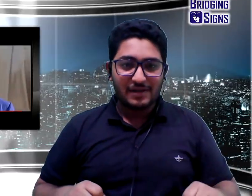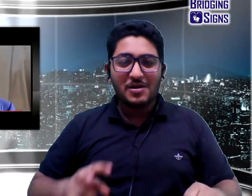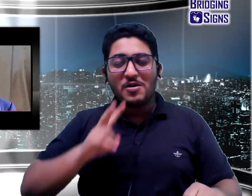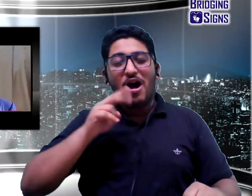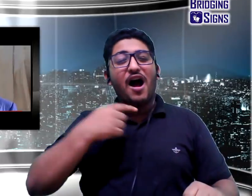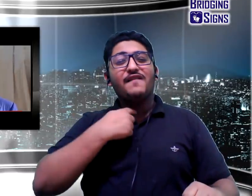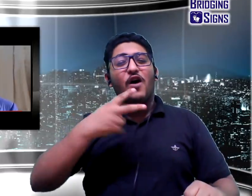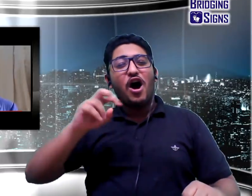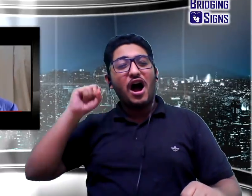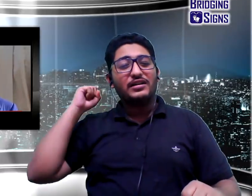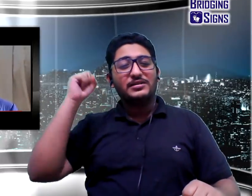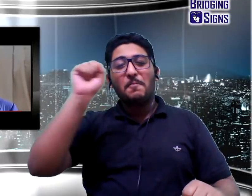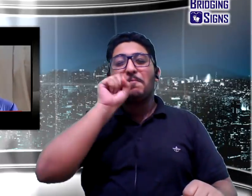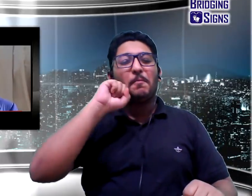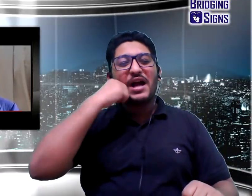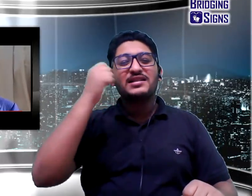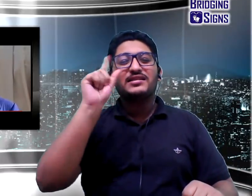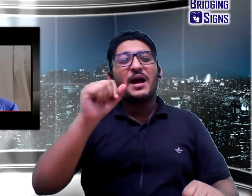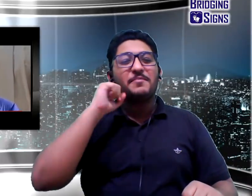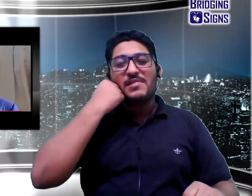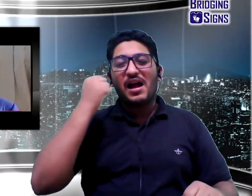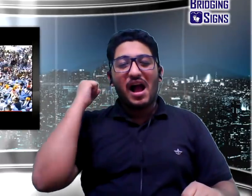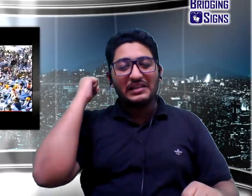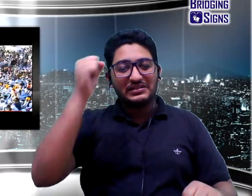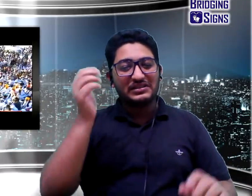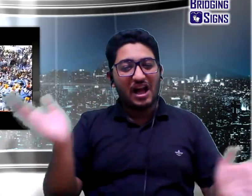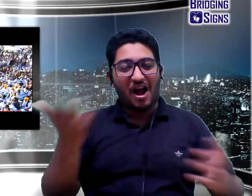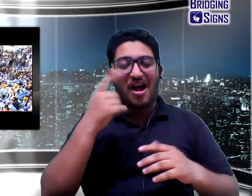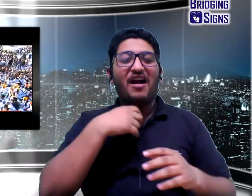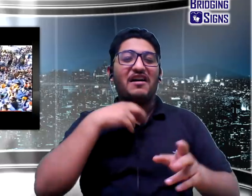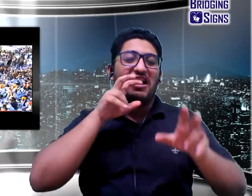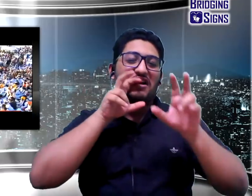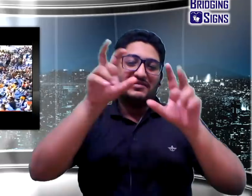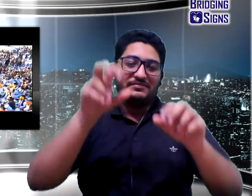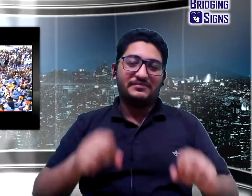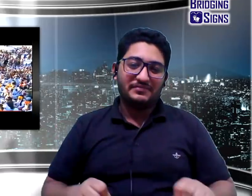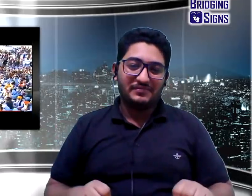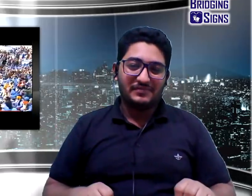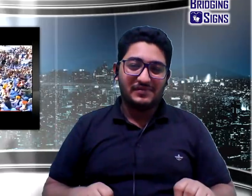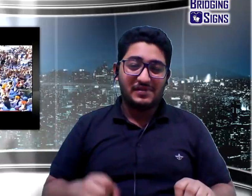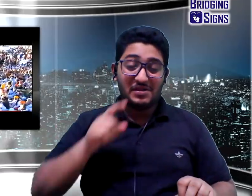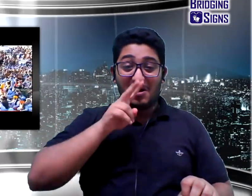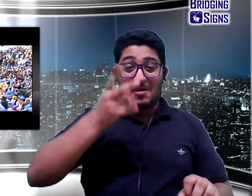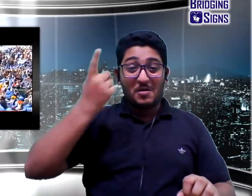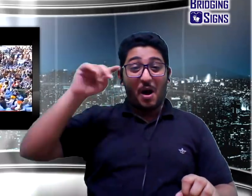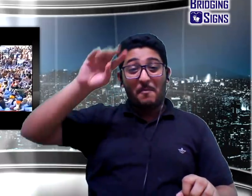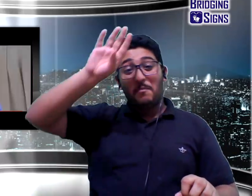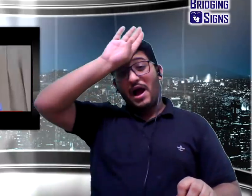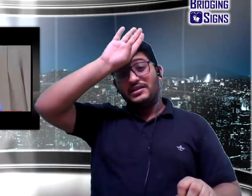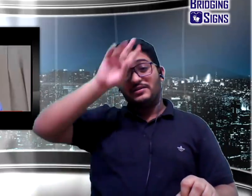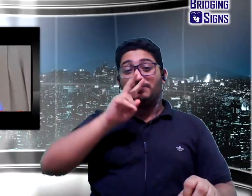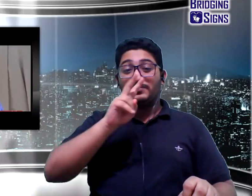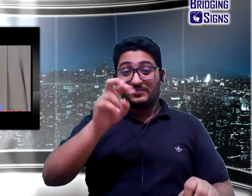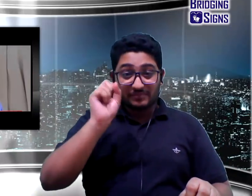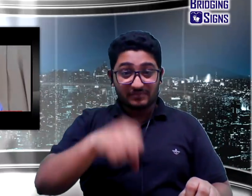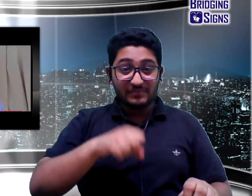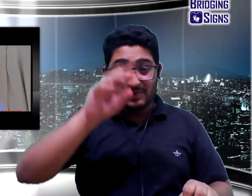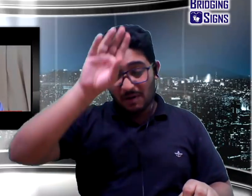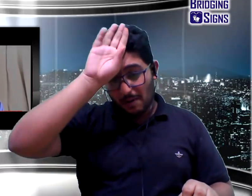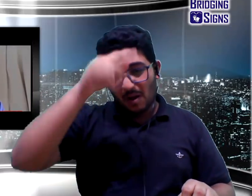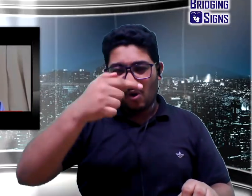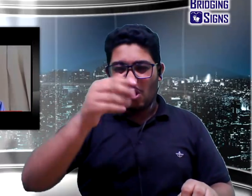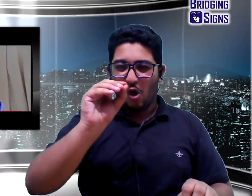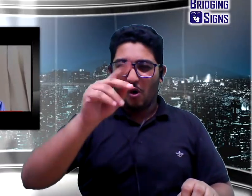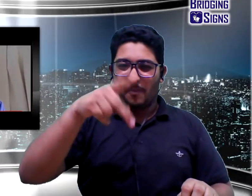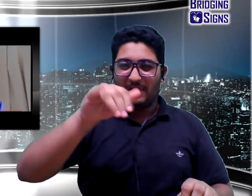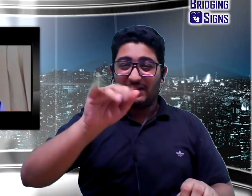बोले सो निहाल। गुरु गोबिंद सिंह पातशाह कहंदे है, गुरु गोबिंद सिंह